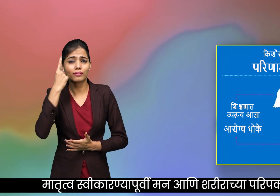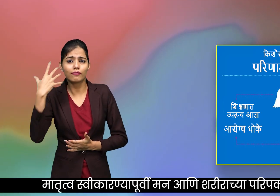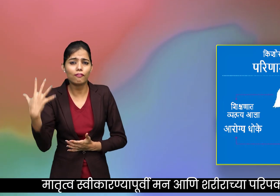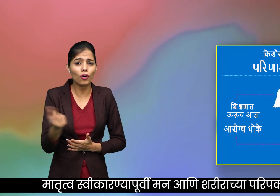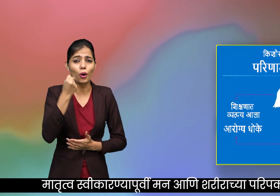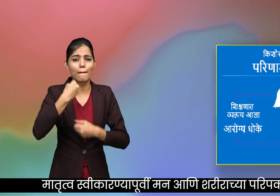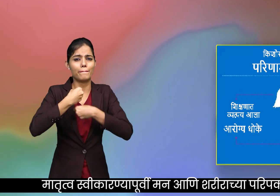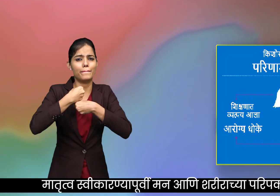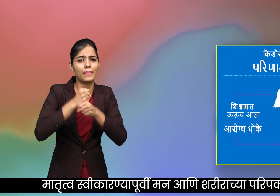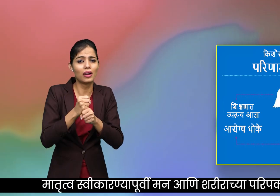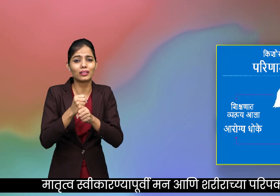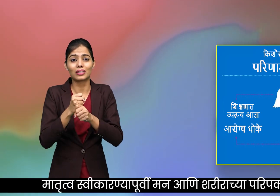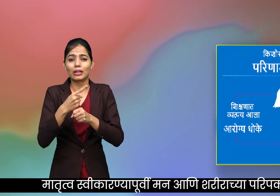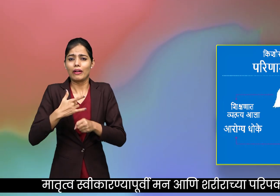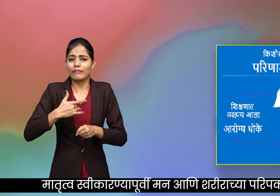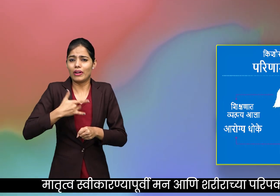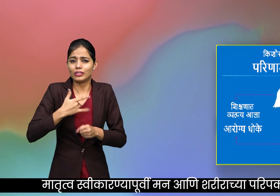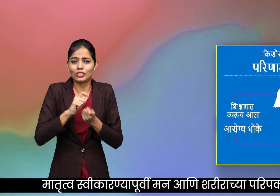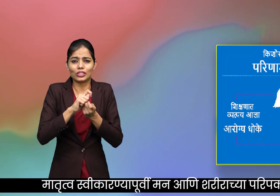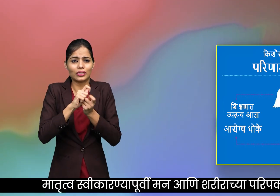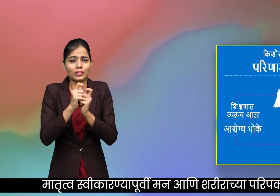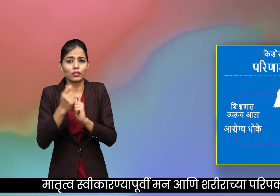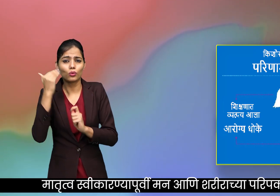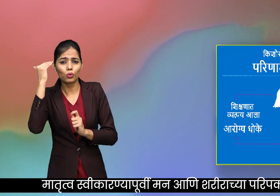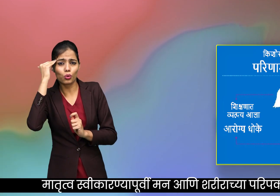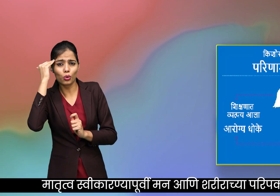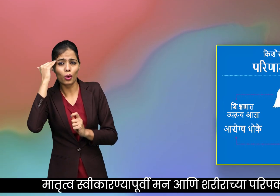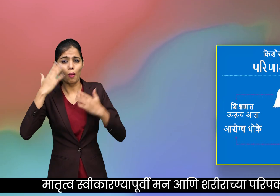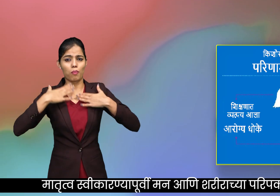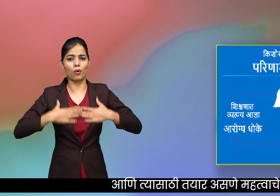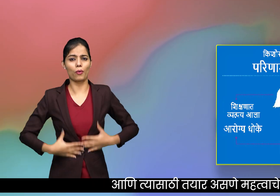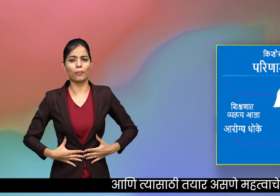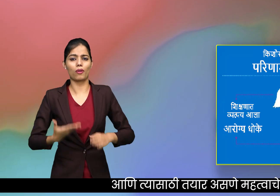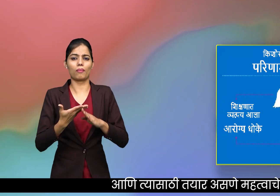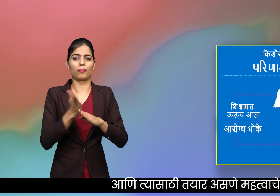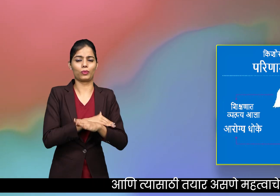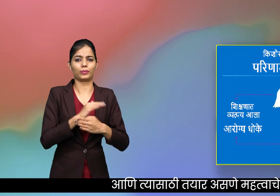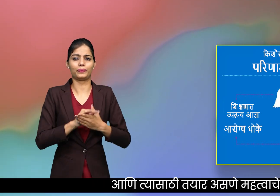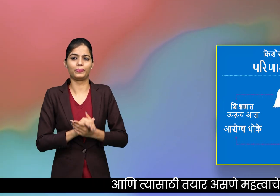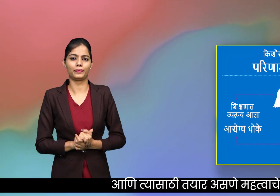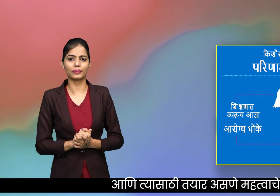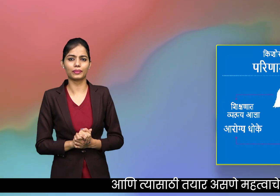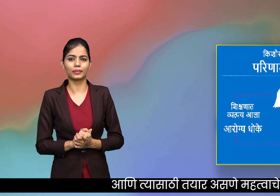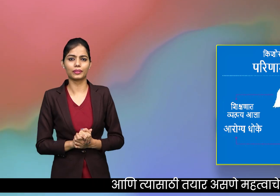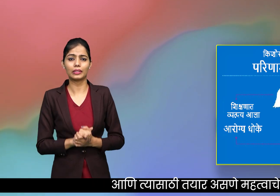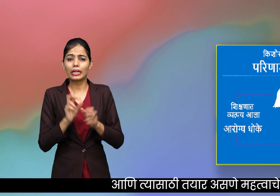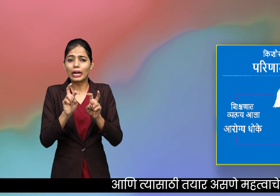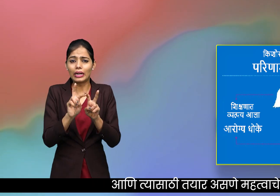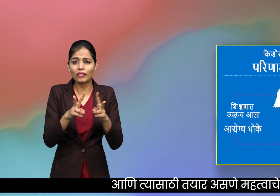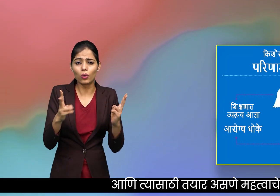मातृत्व स्वीकारण्यापूर्वी मन आणि शरीराला परिपक्वतेला समजून घेणे, त्यासाठी तयार असणे महत्त्वाचे